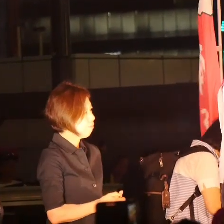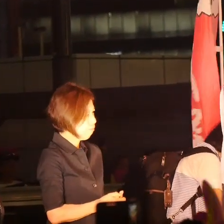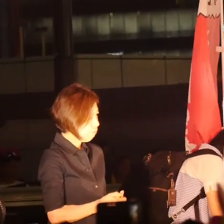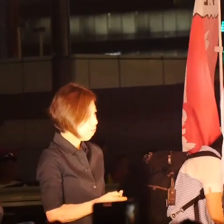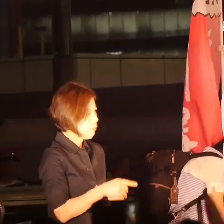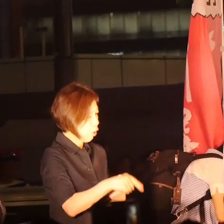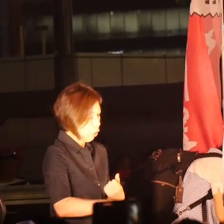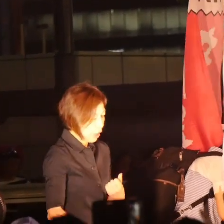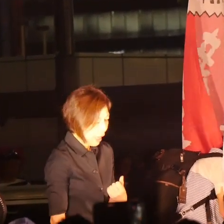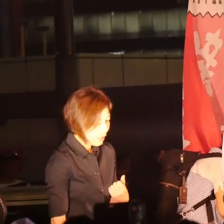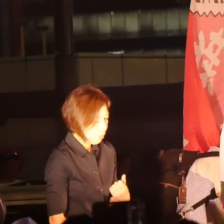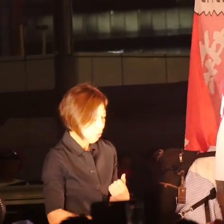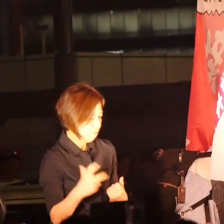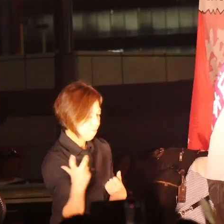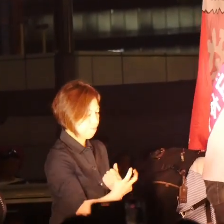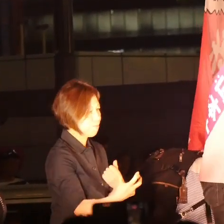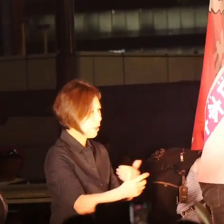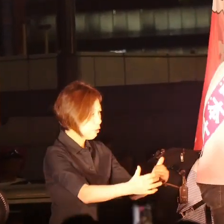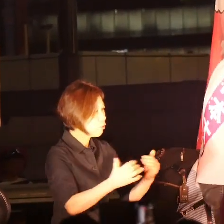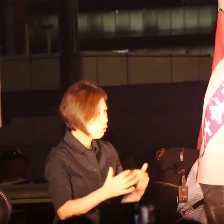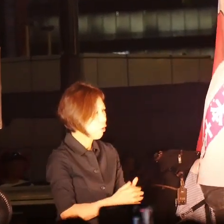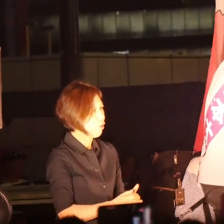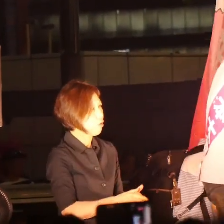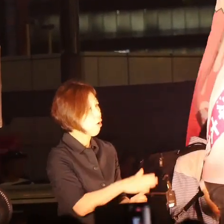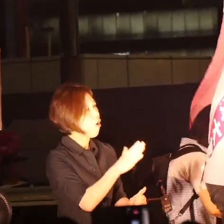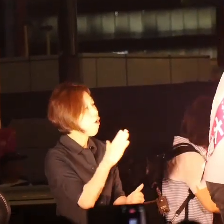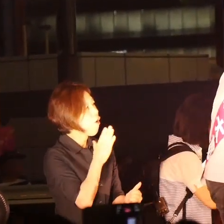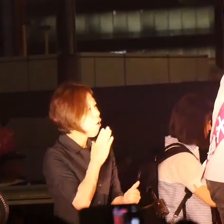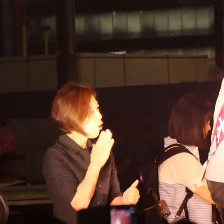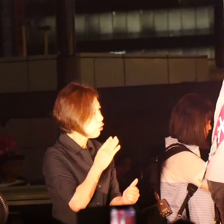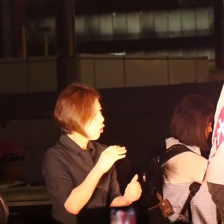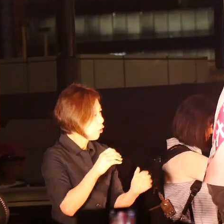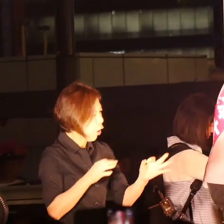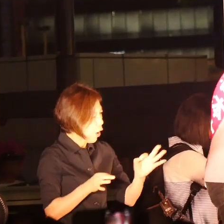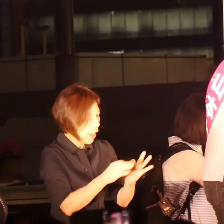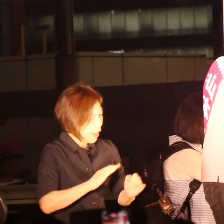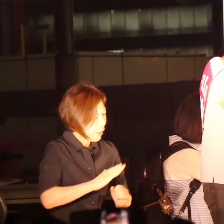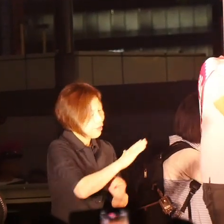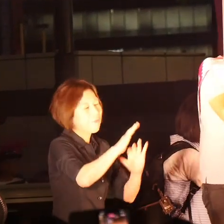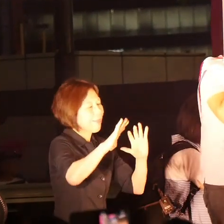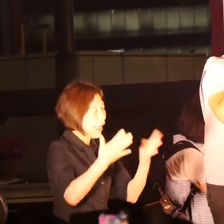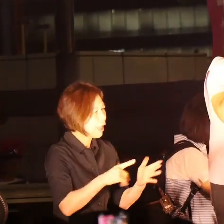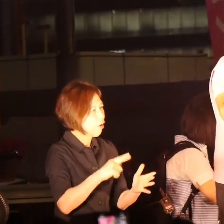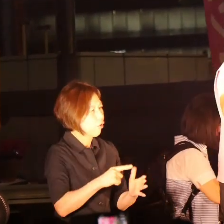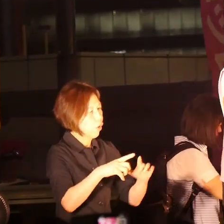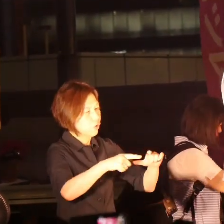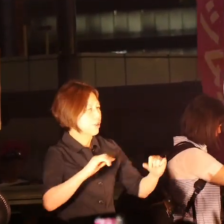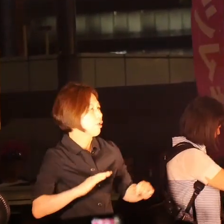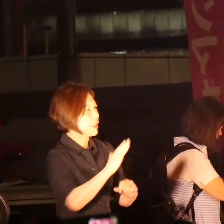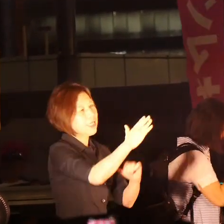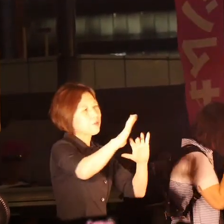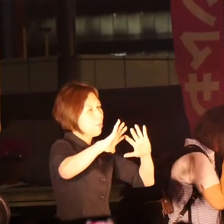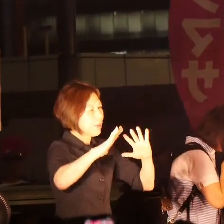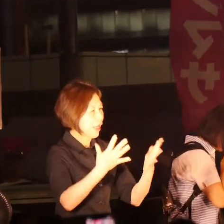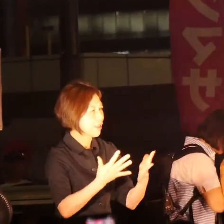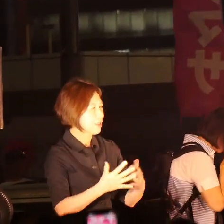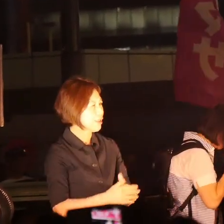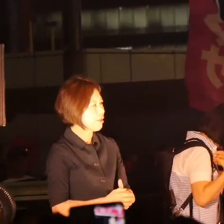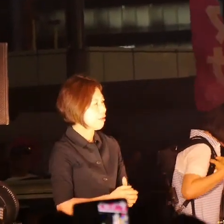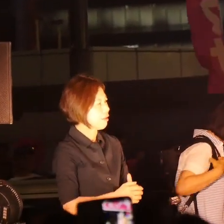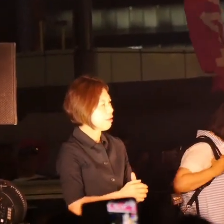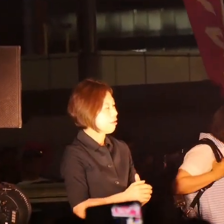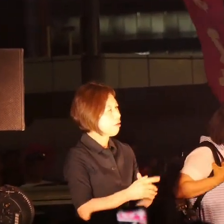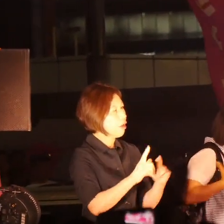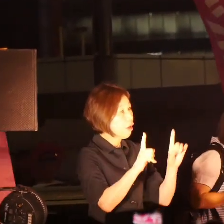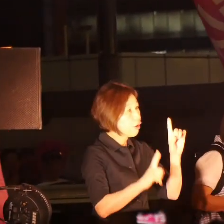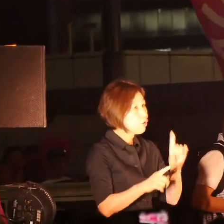ここの足元がしっかりとしなきゃ、本物の好景気なんてないし、この国の成長もない。どっち